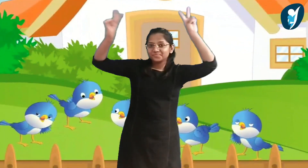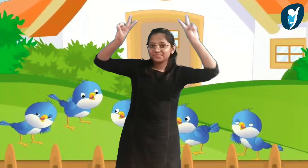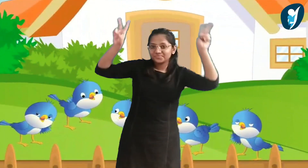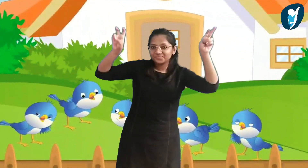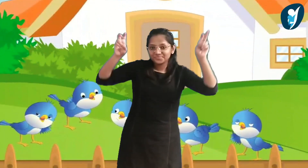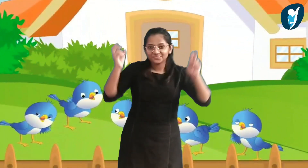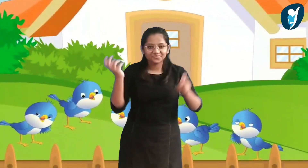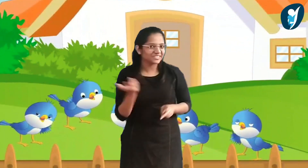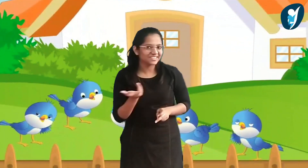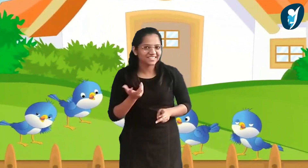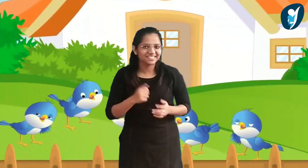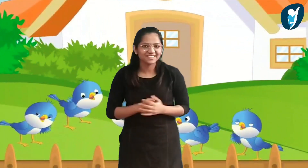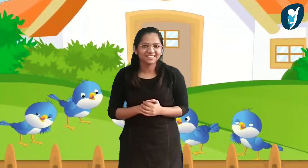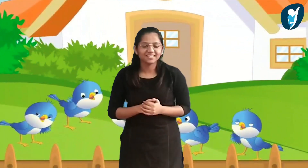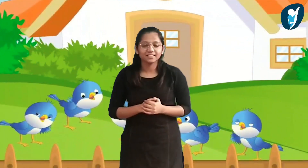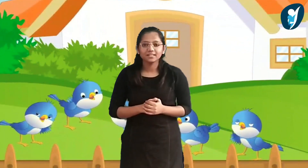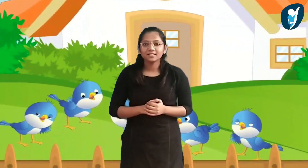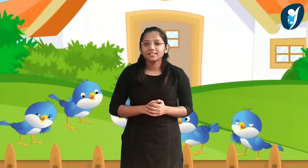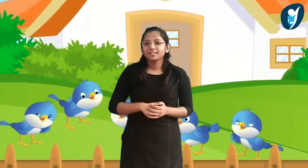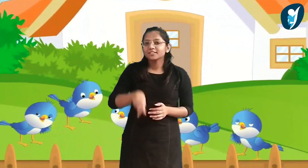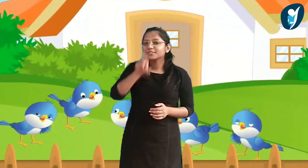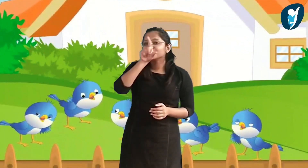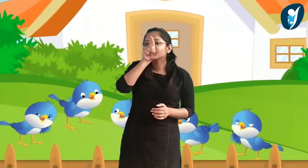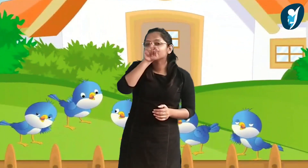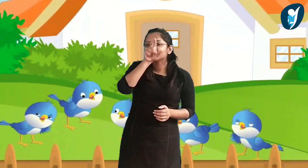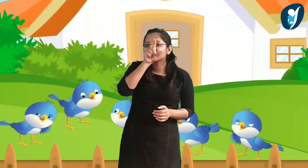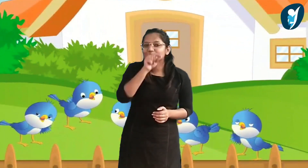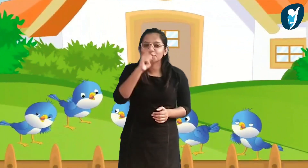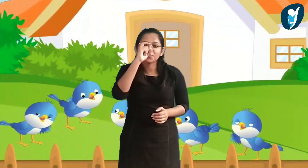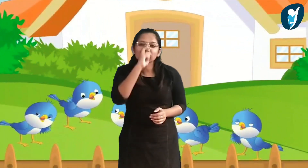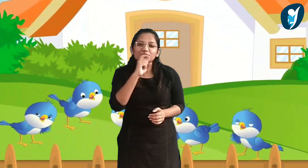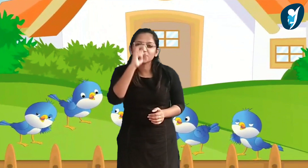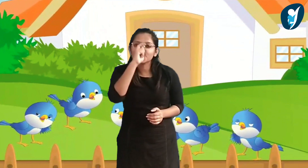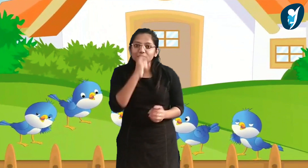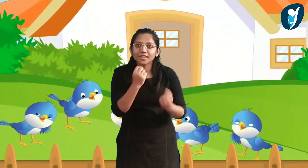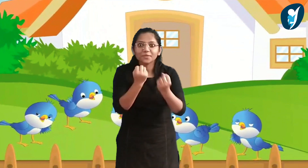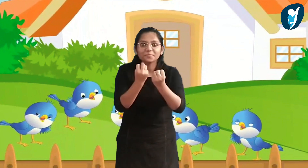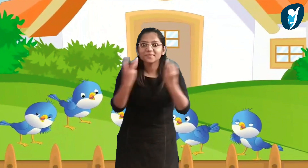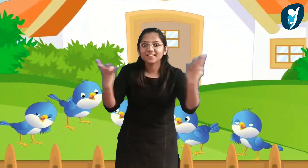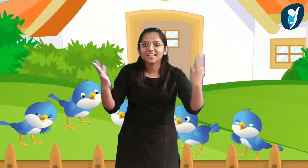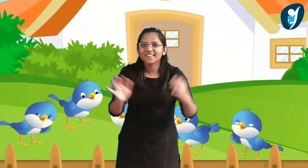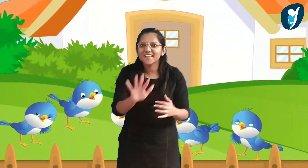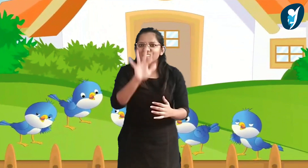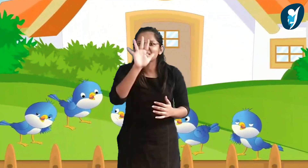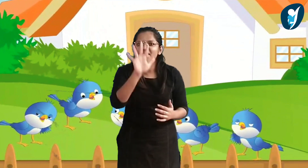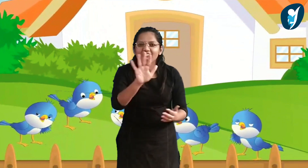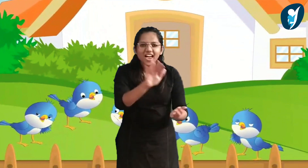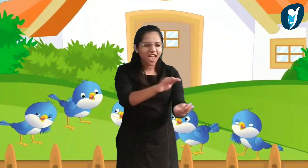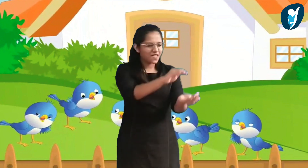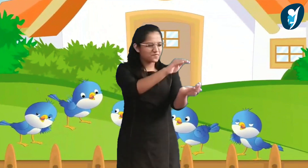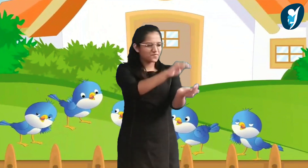आज हम करेंगे एक कविता जिसका शीर्षक है 5 नन्ही नीली चिड़िया।